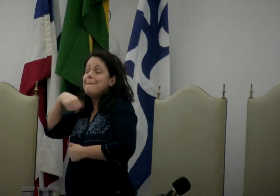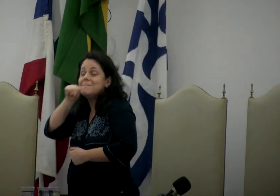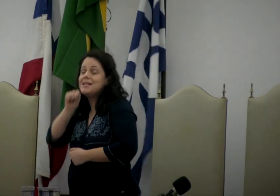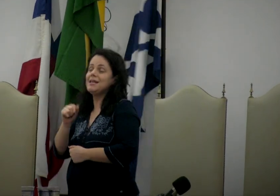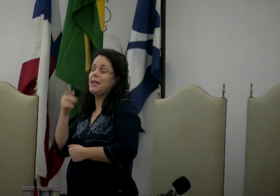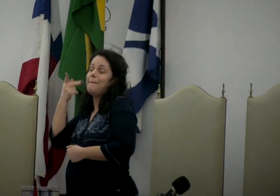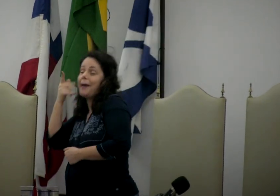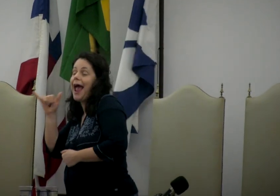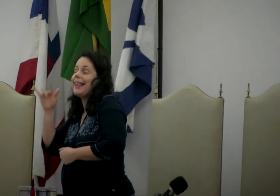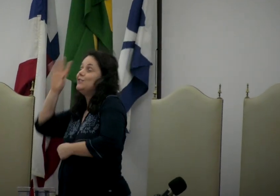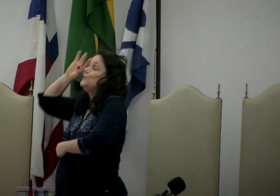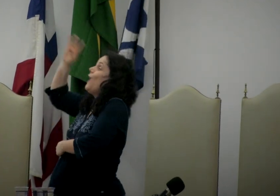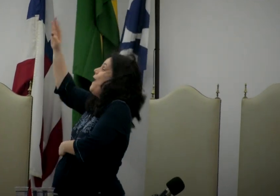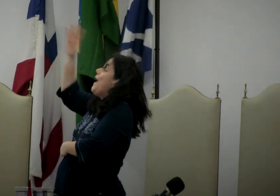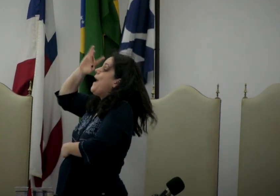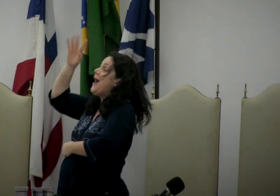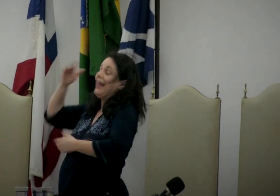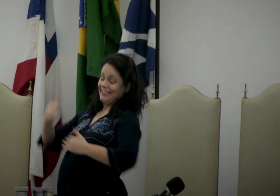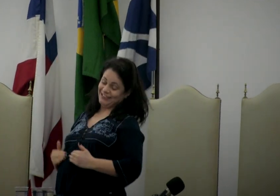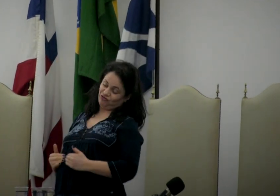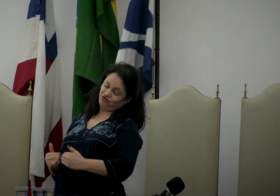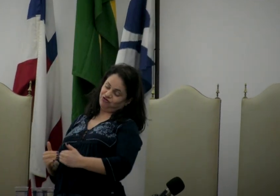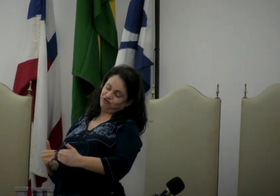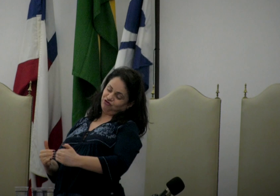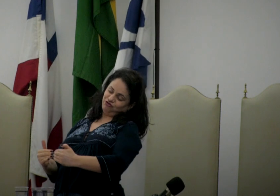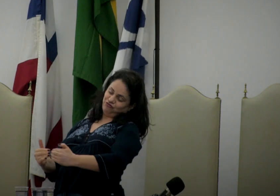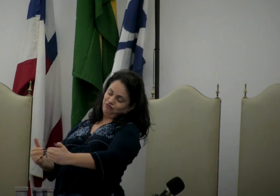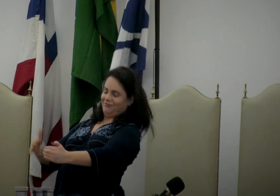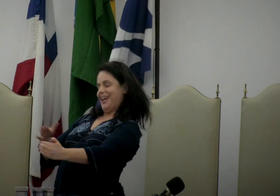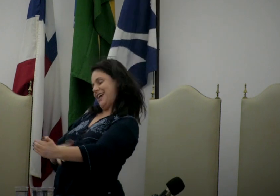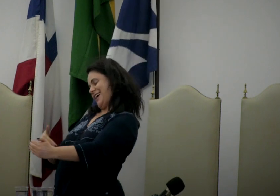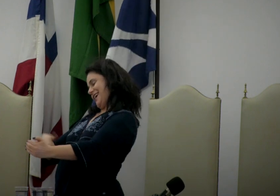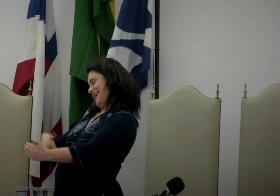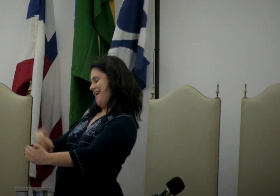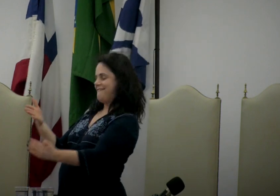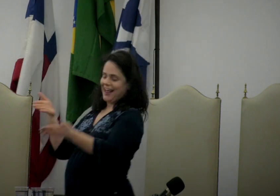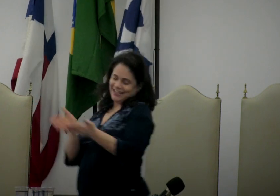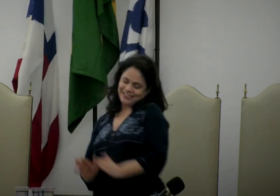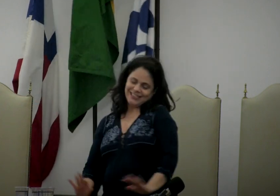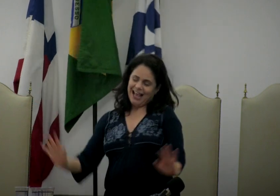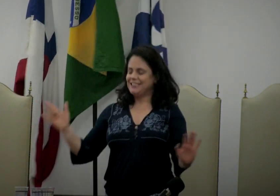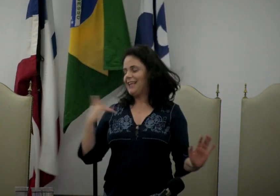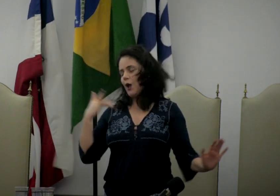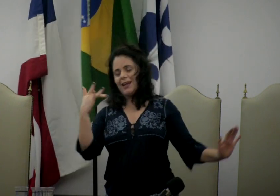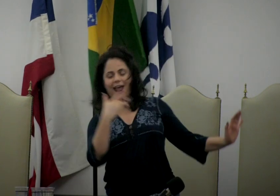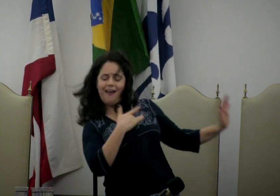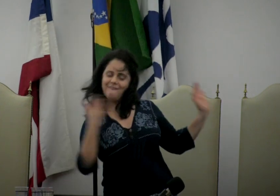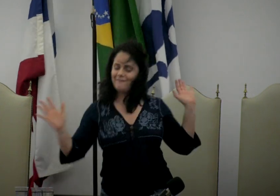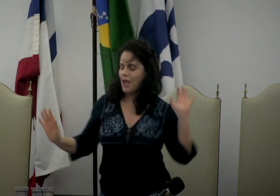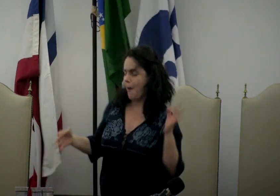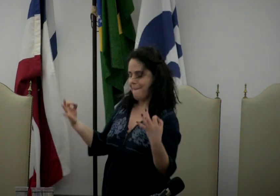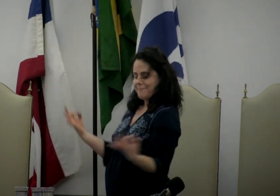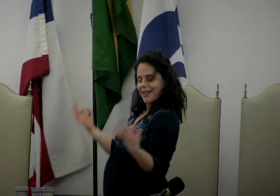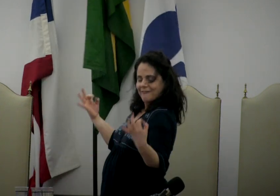Vejam só, a mãe, o pai, eles sonham, enquanto a criança está gestando, eles sonham que vai